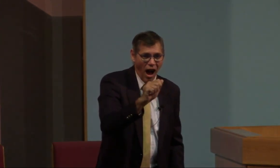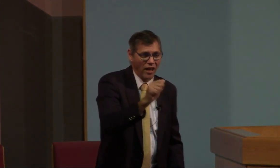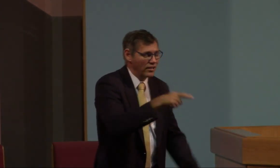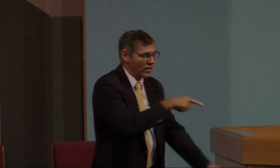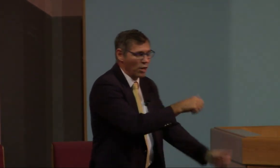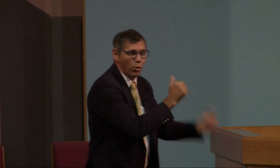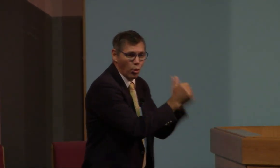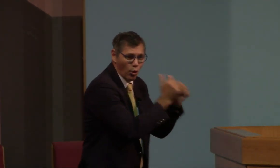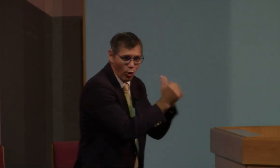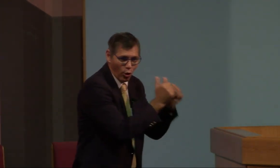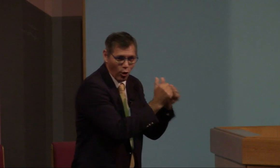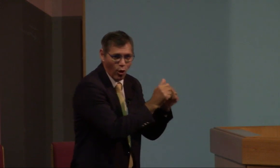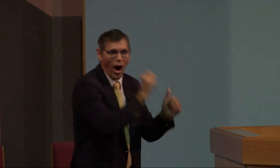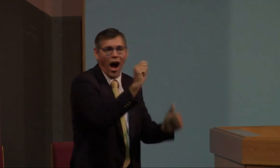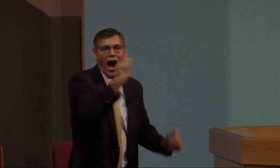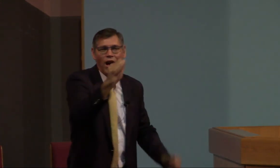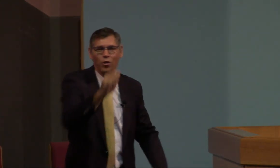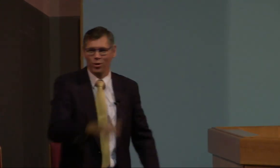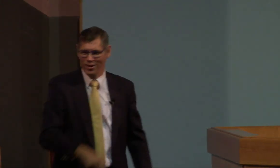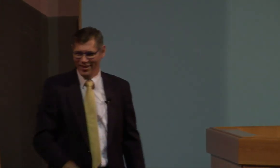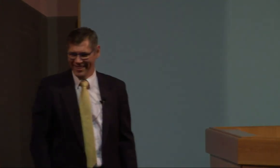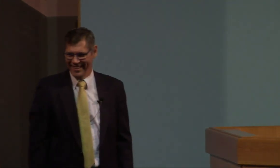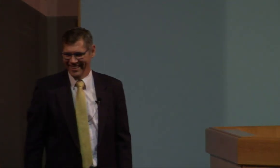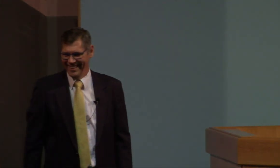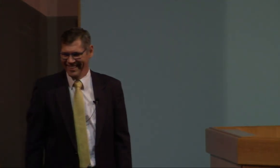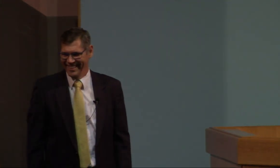sy broer Aaron.